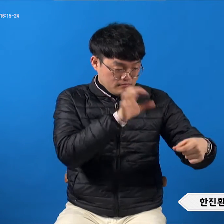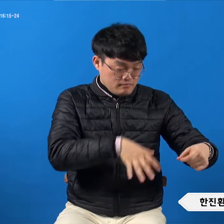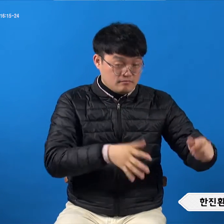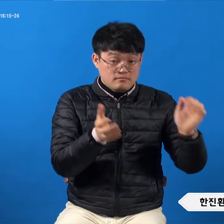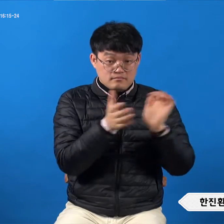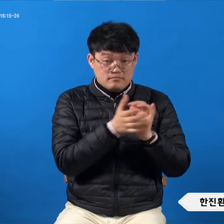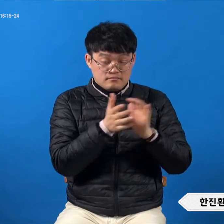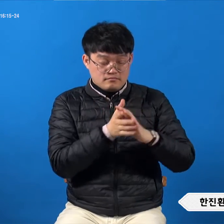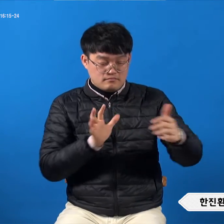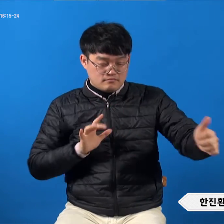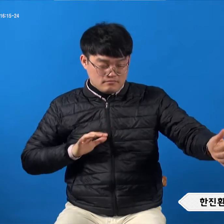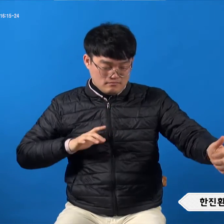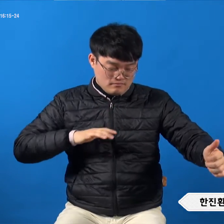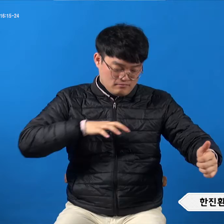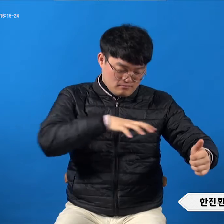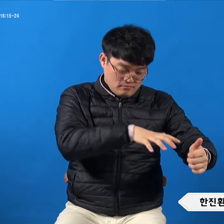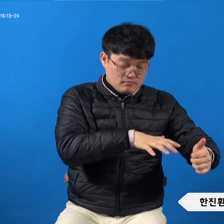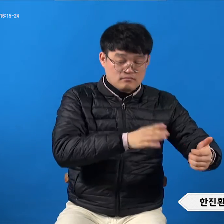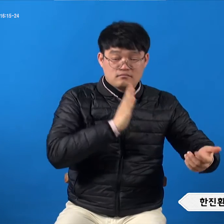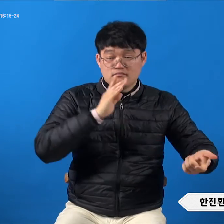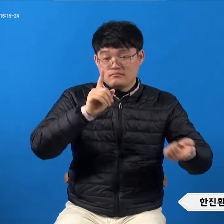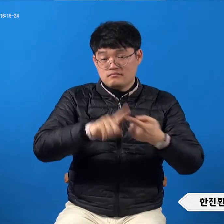모여드는 것은 그건 뭐 당연한 일입니다.